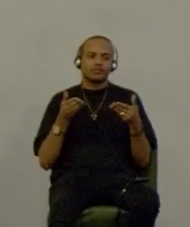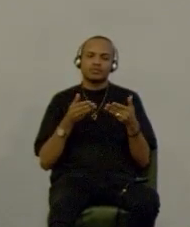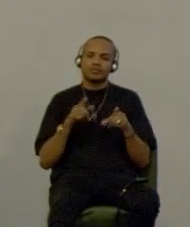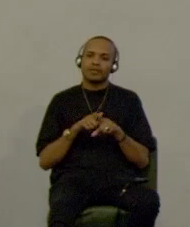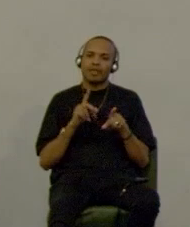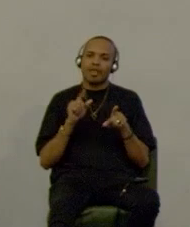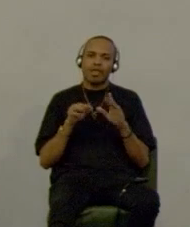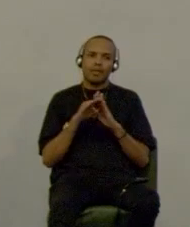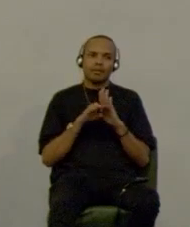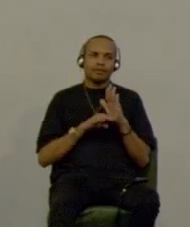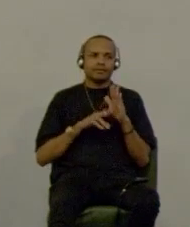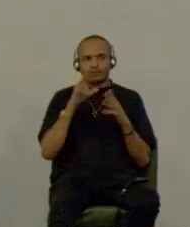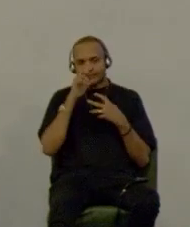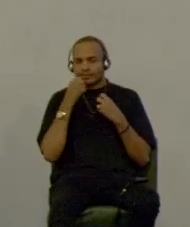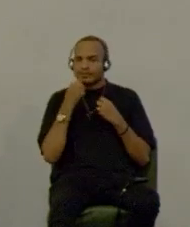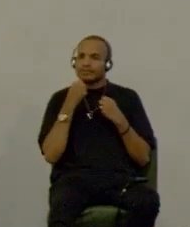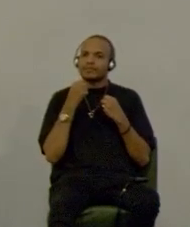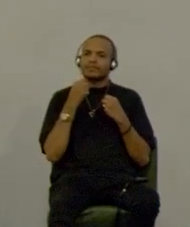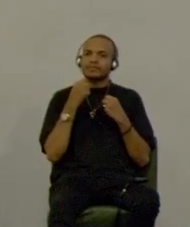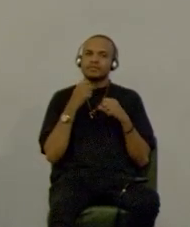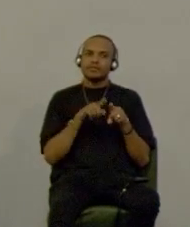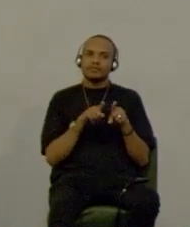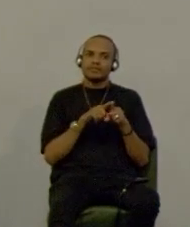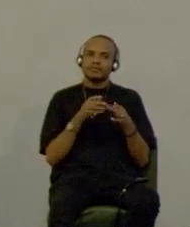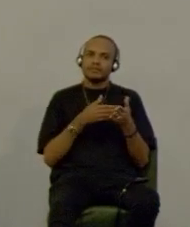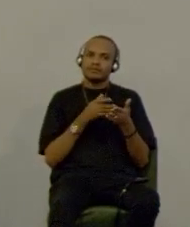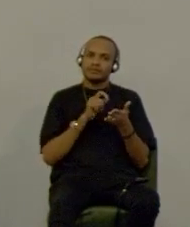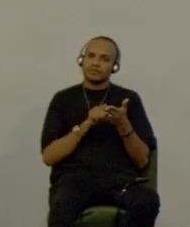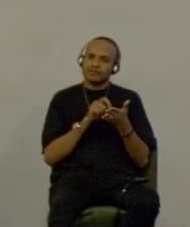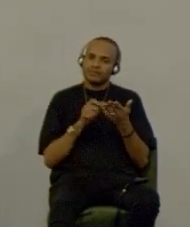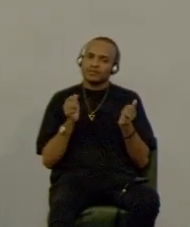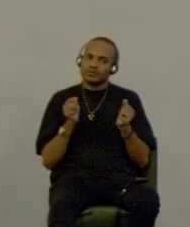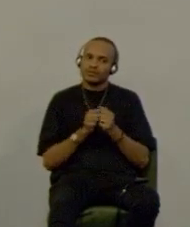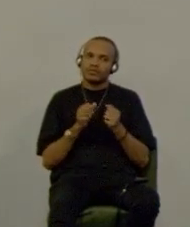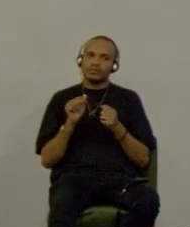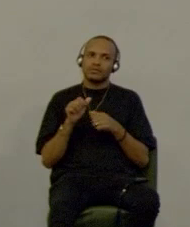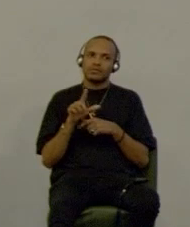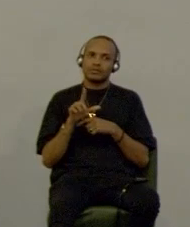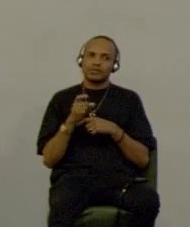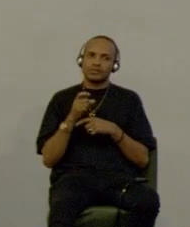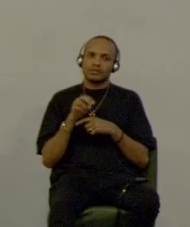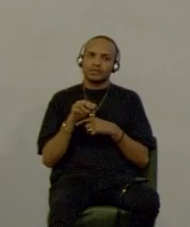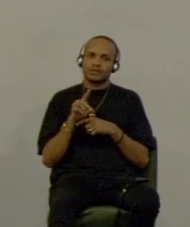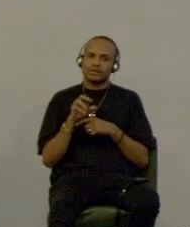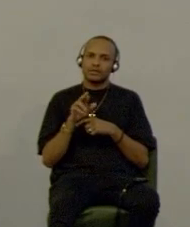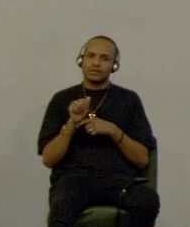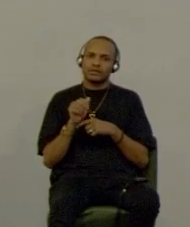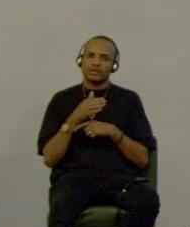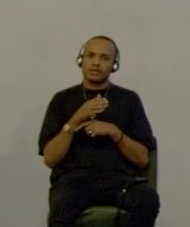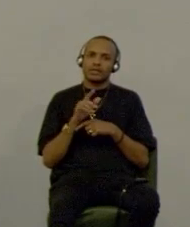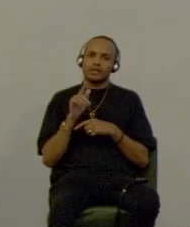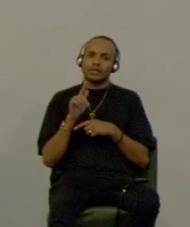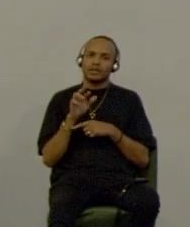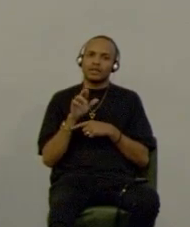que é um manual de potenciais cartografias que foi escrito junto com a Alexandra Rennes e a Axel